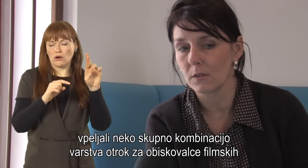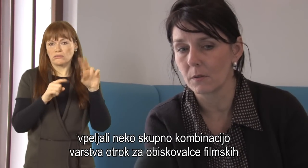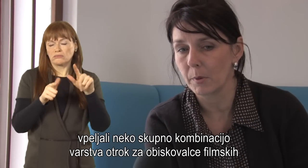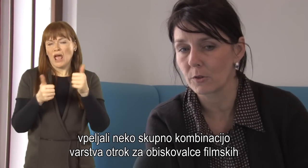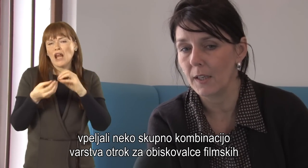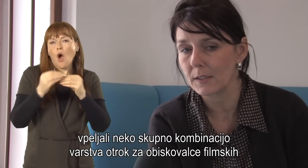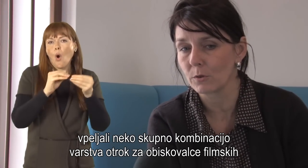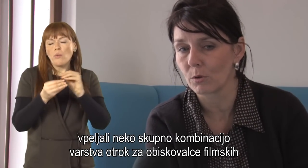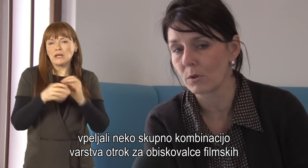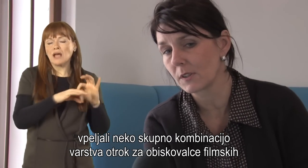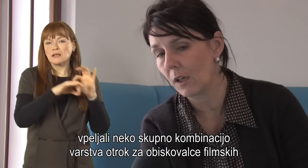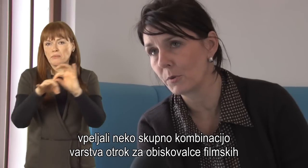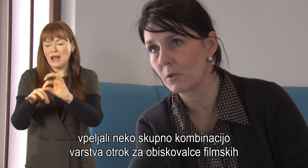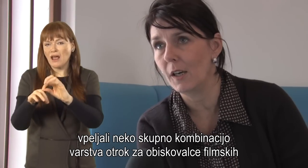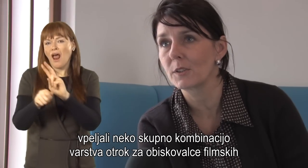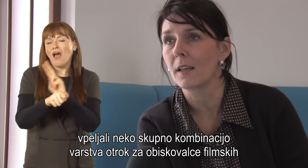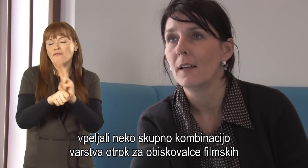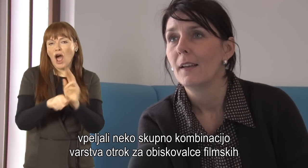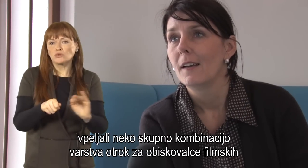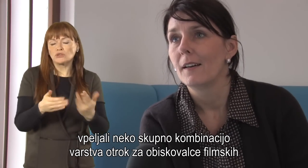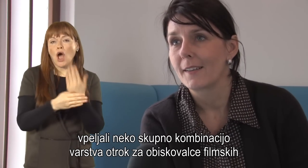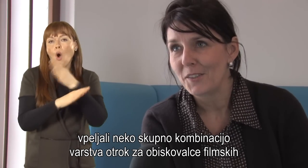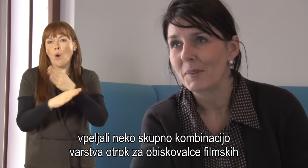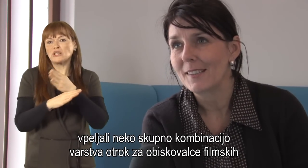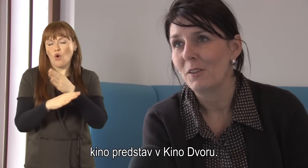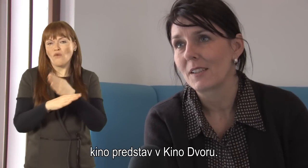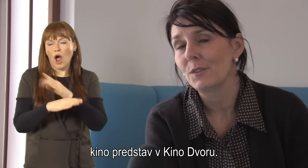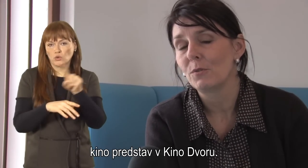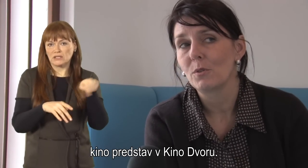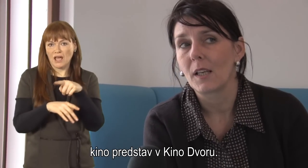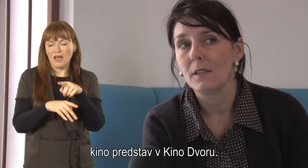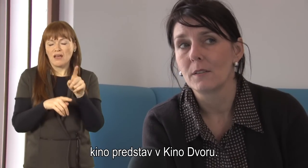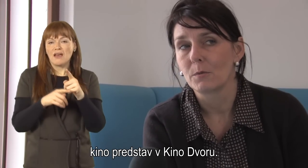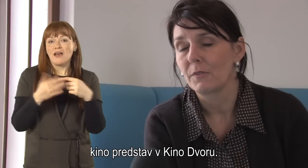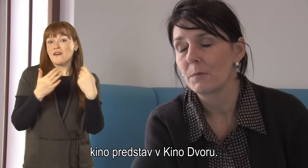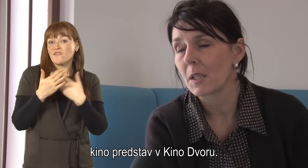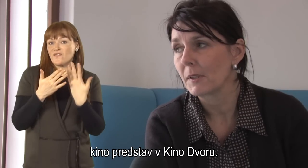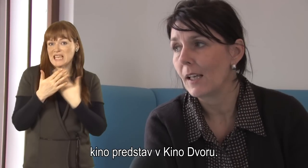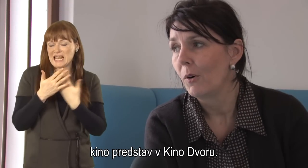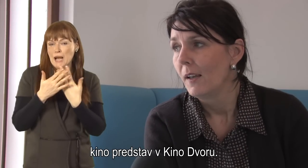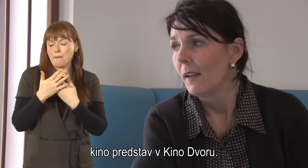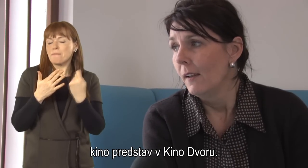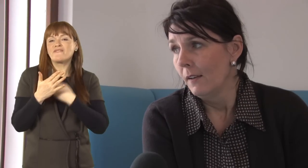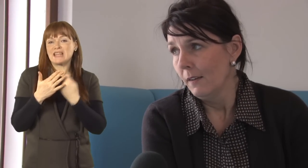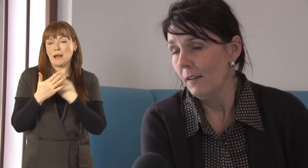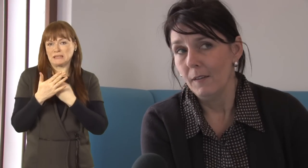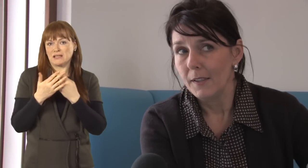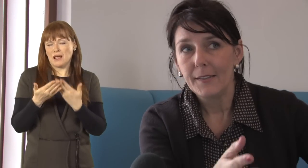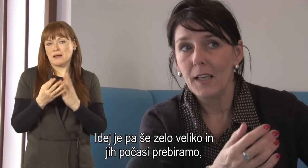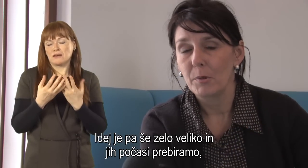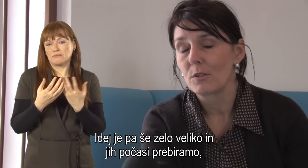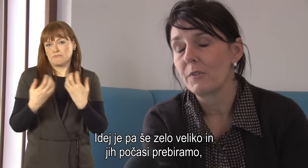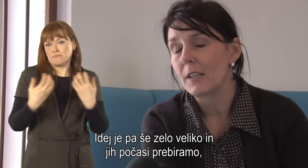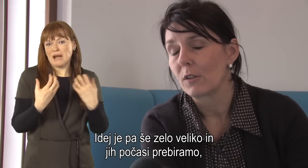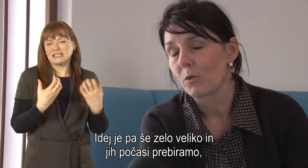kombinacijo pač varstva otrok za obiskovalce kinopredstav v Kinodvoru, ne, oziroma filmskih predstav.